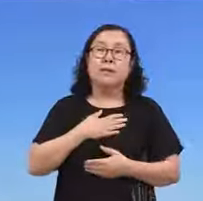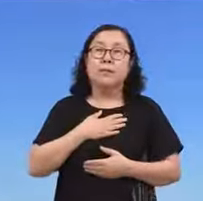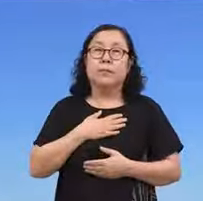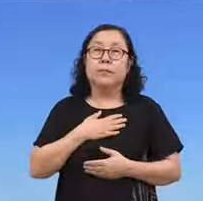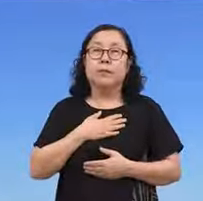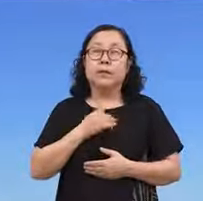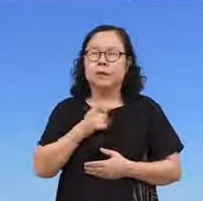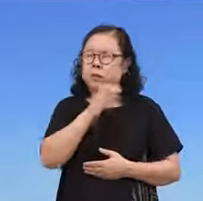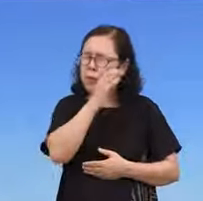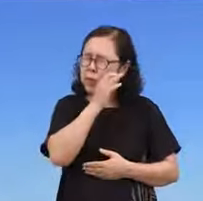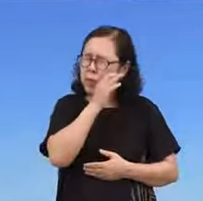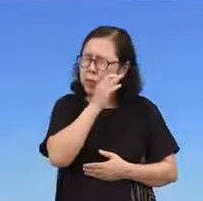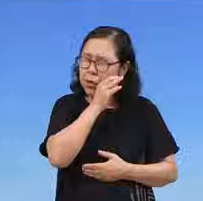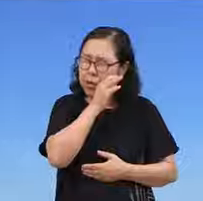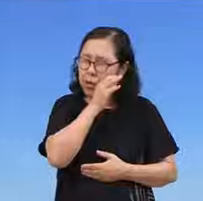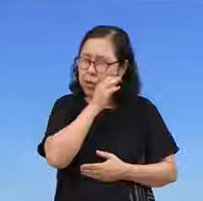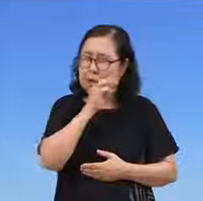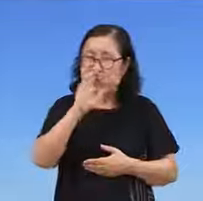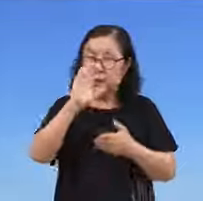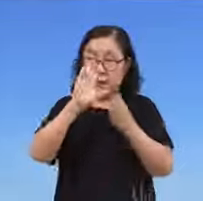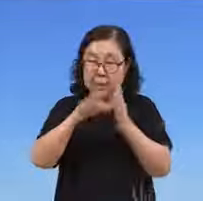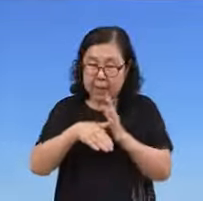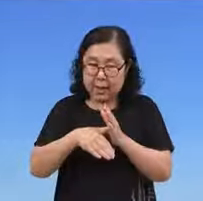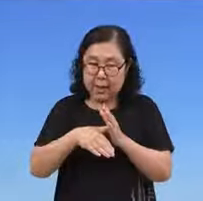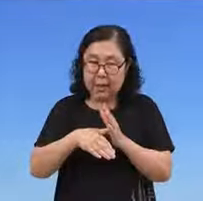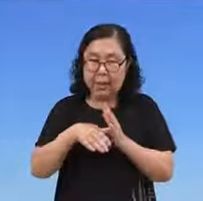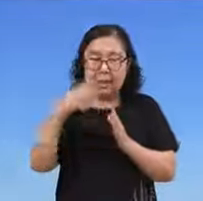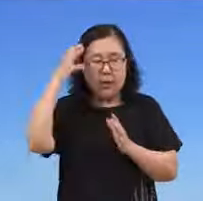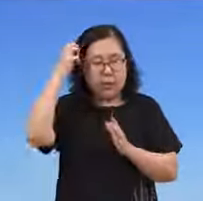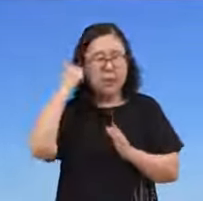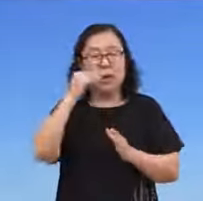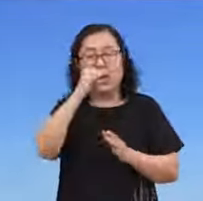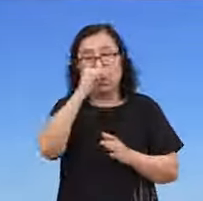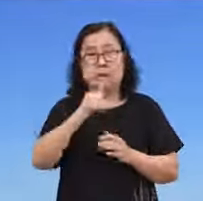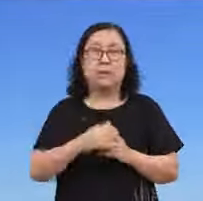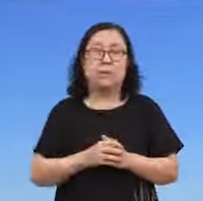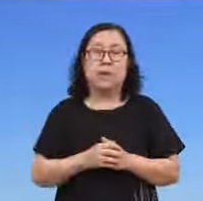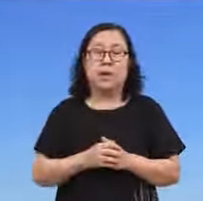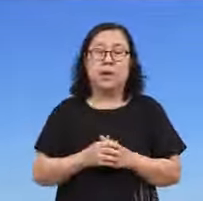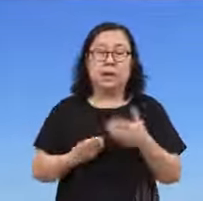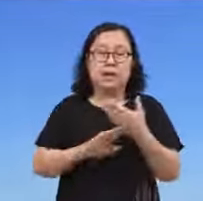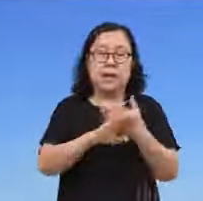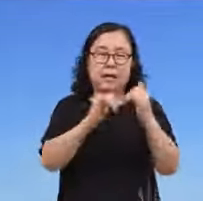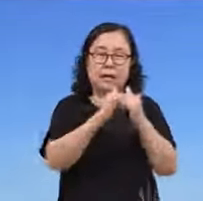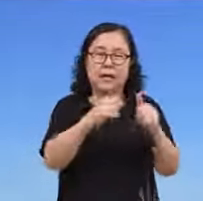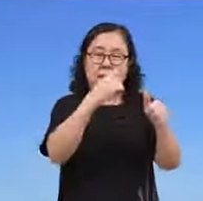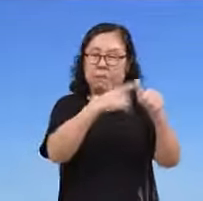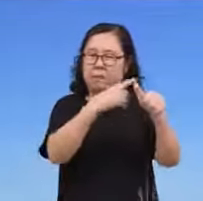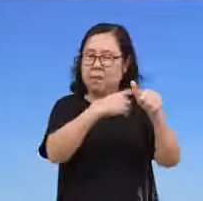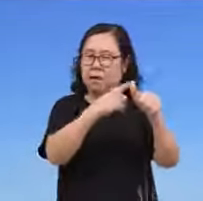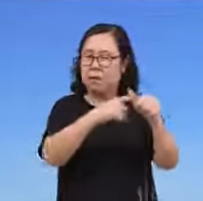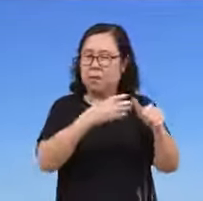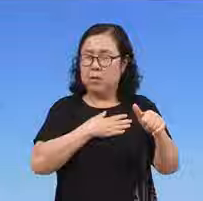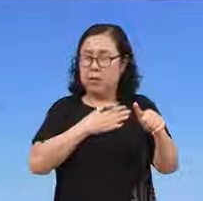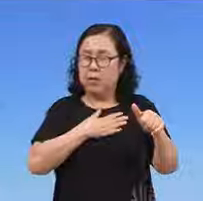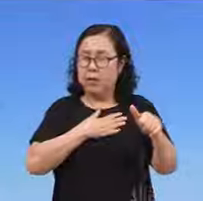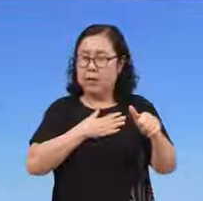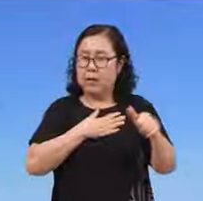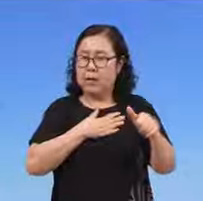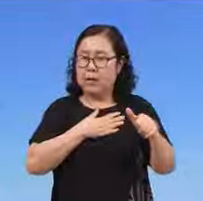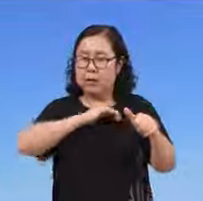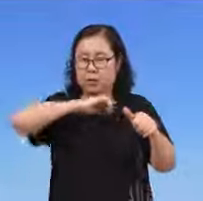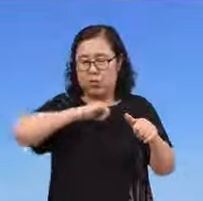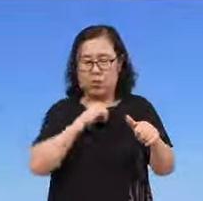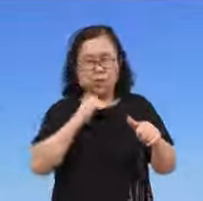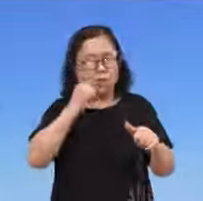있는, 참 부끄럽고 남은 비판을 잘하면서 자기는 잘 따라가지 않고, 이런